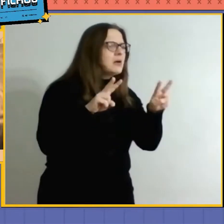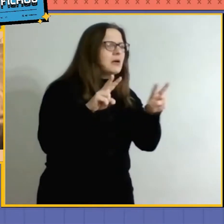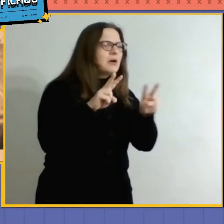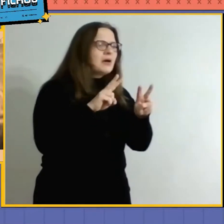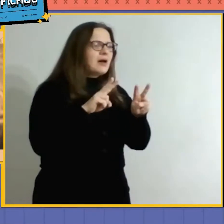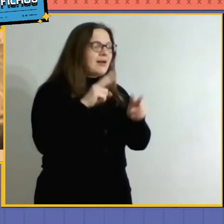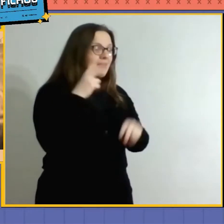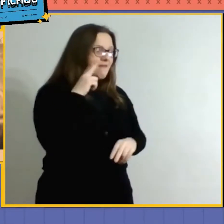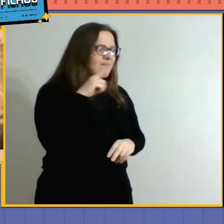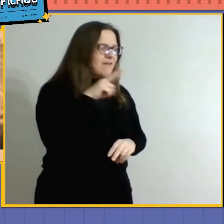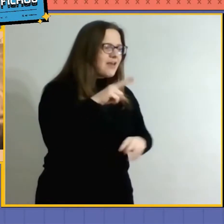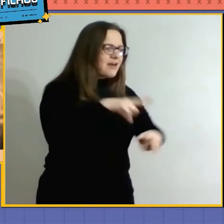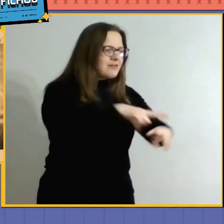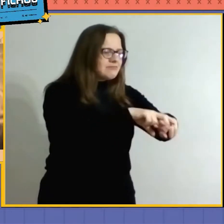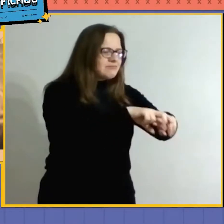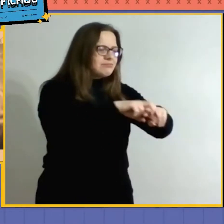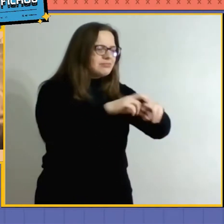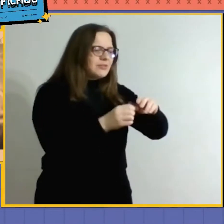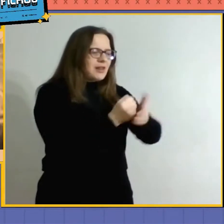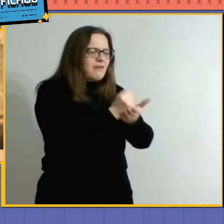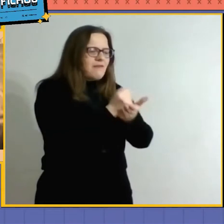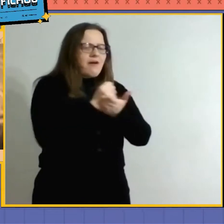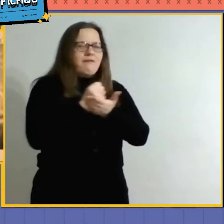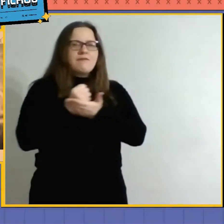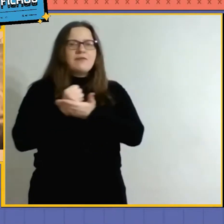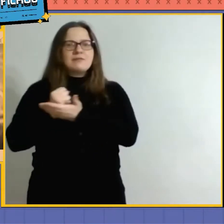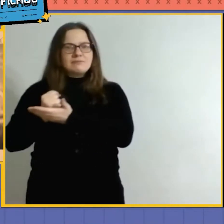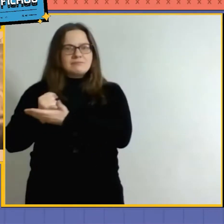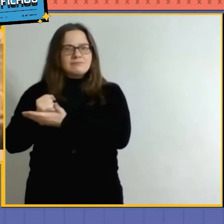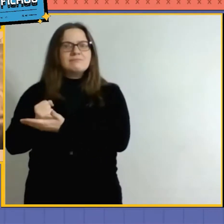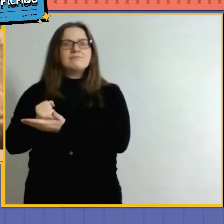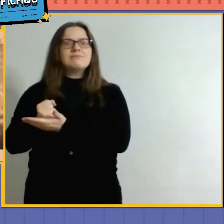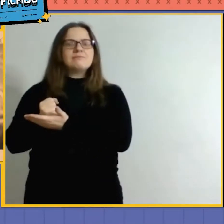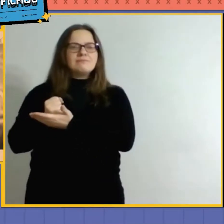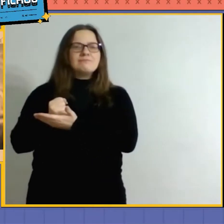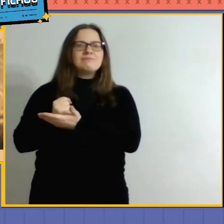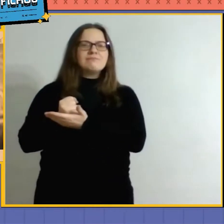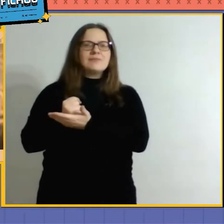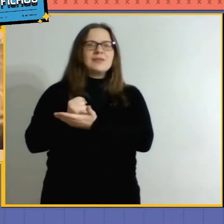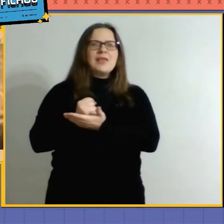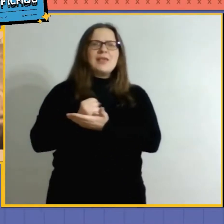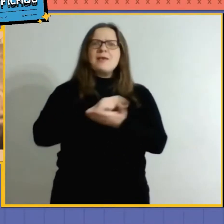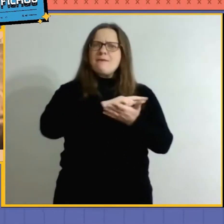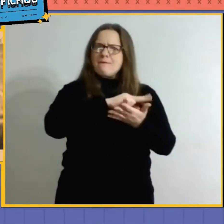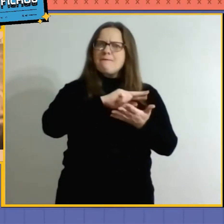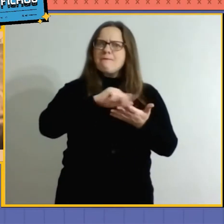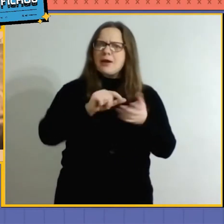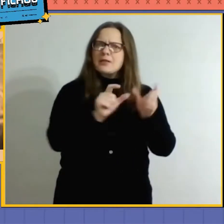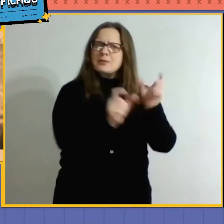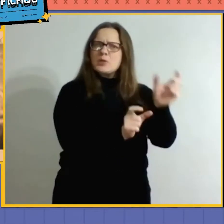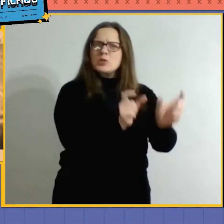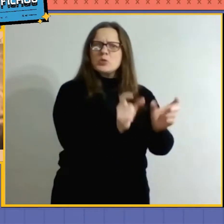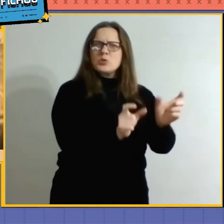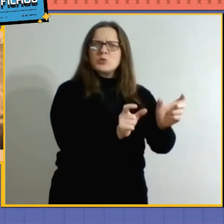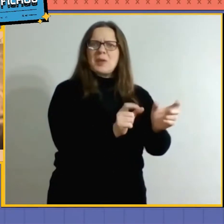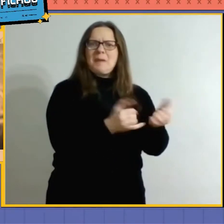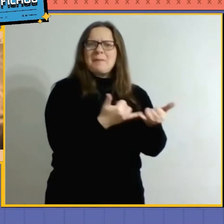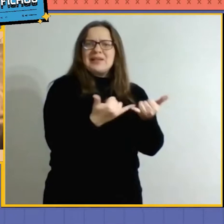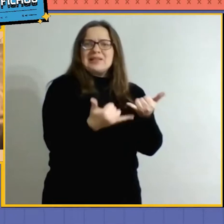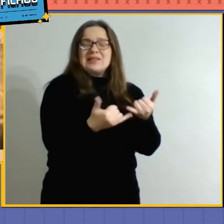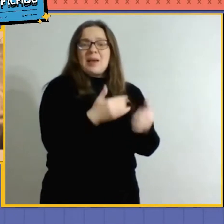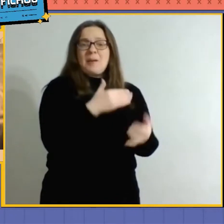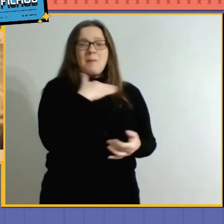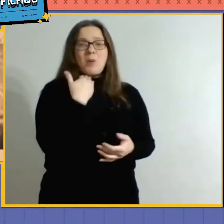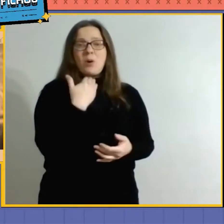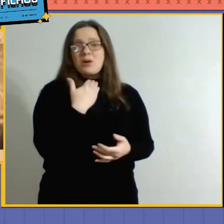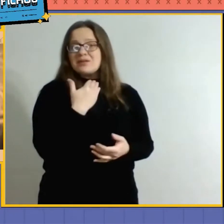Ele ia até a pessoa e muitos dessas pessoas já estavam até consideradas mortas pelo exército